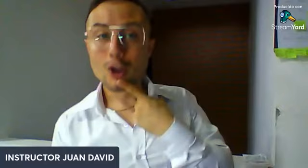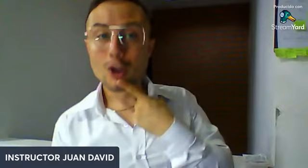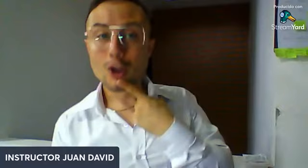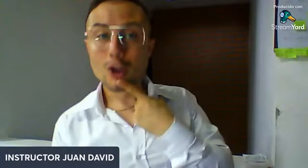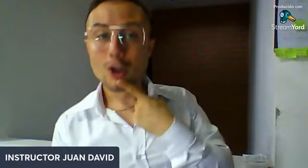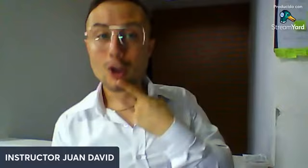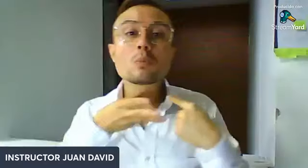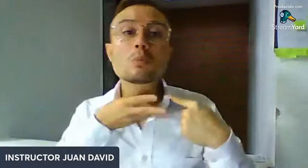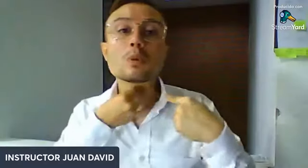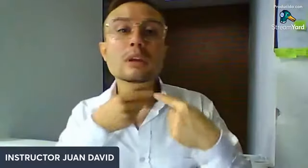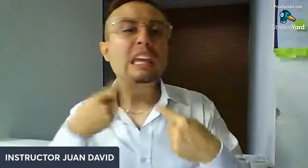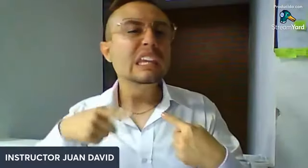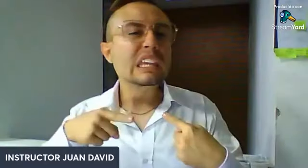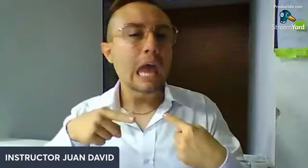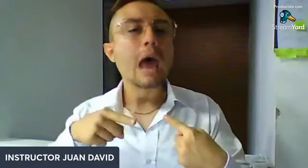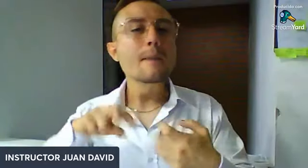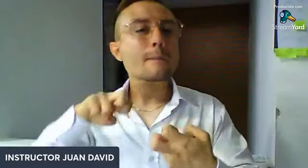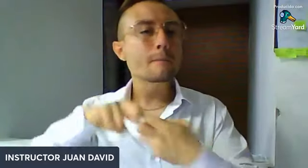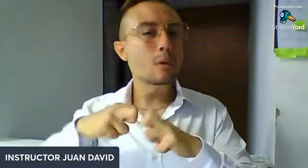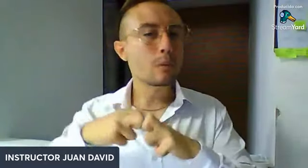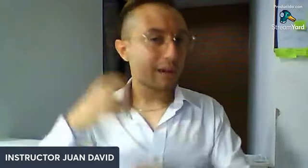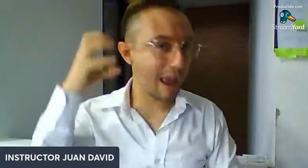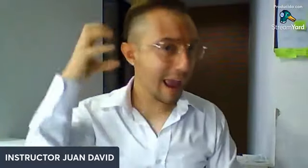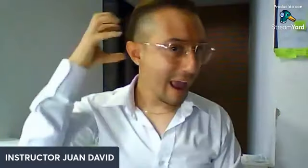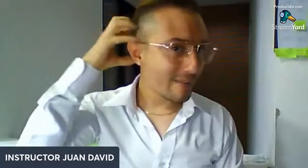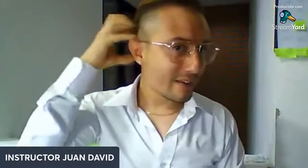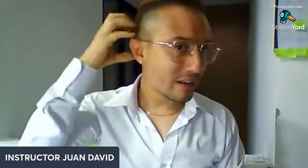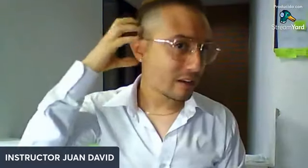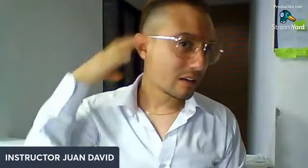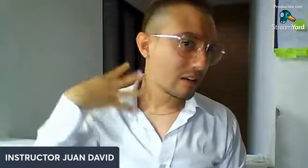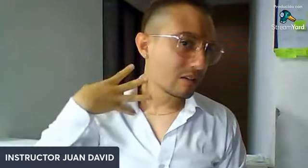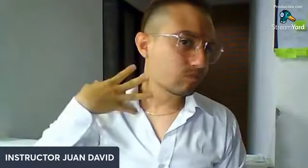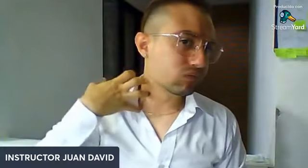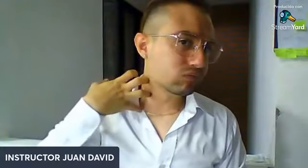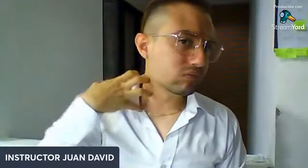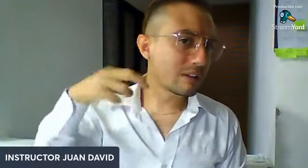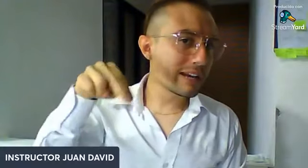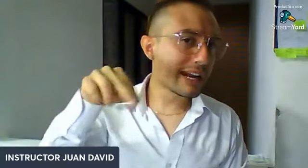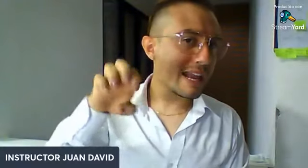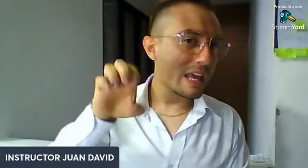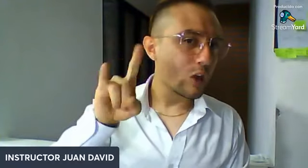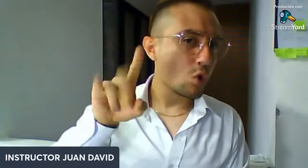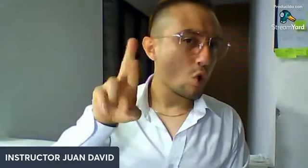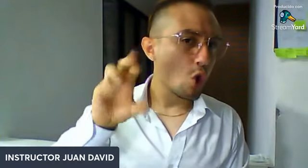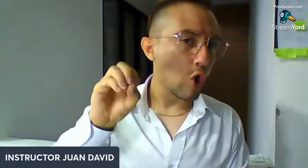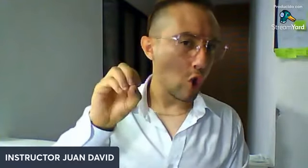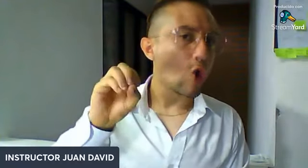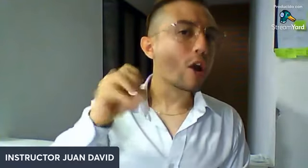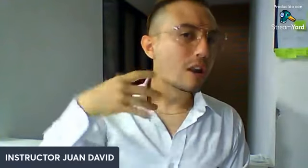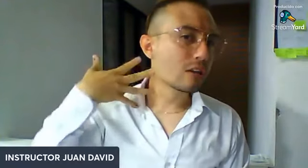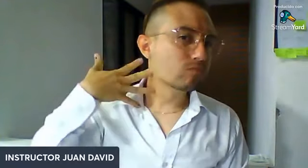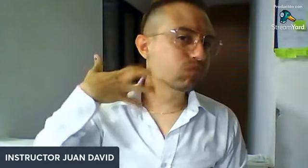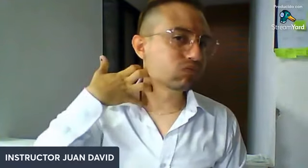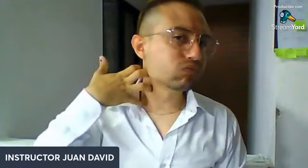ni mudo ni sordomudo, sino sordo. ¿Sí? La mudez es un problema